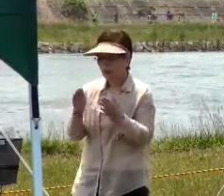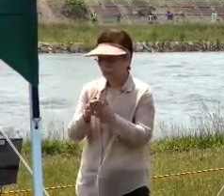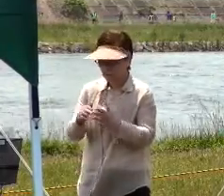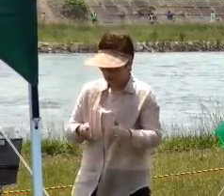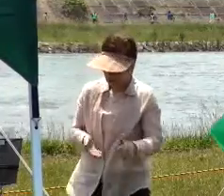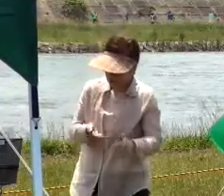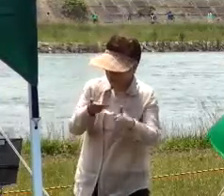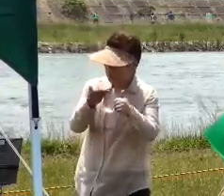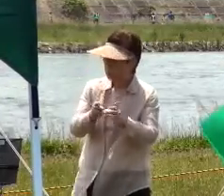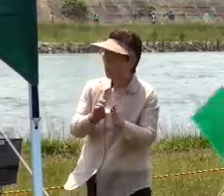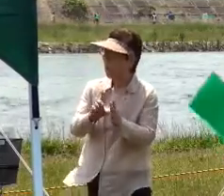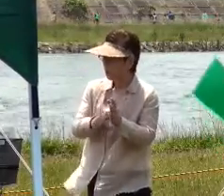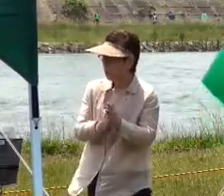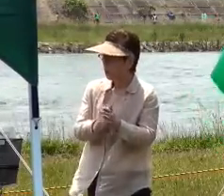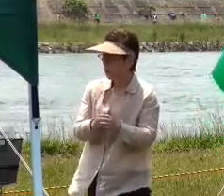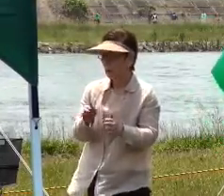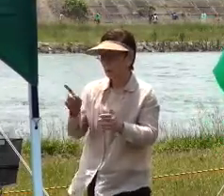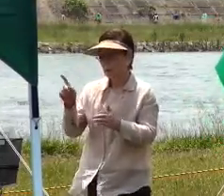で、